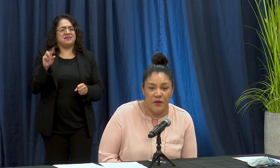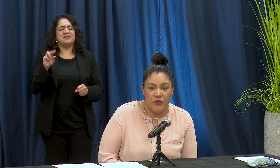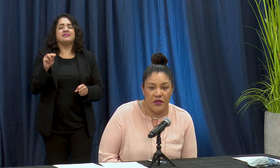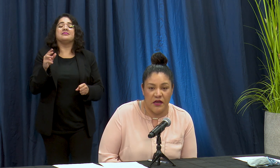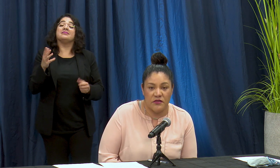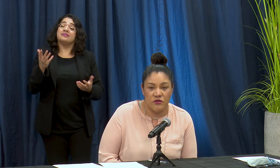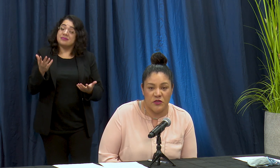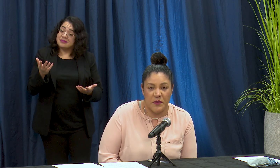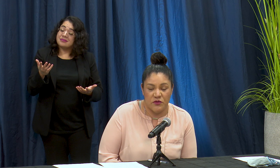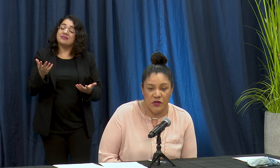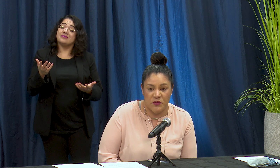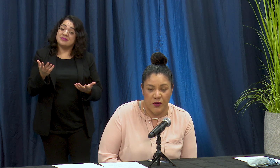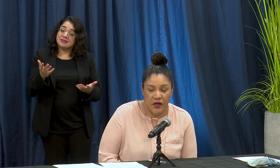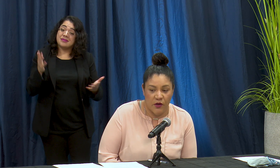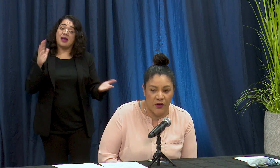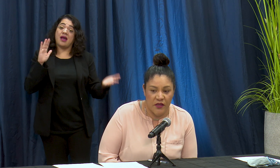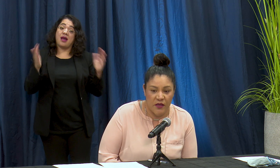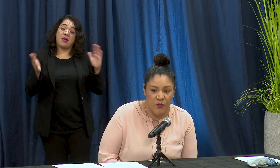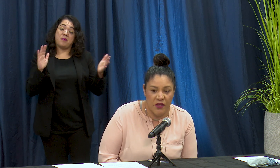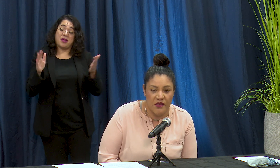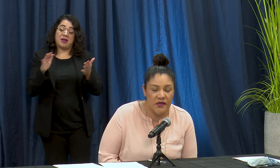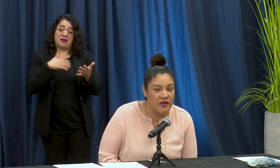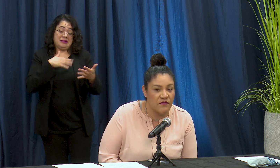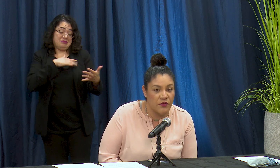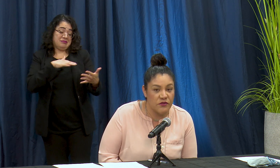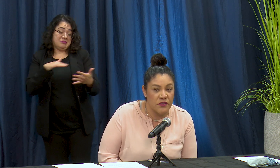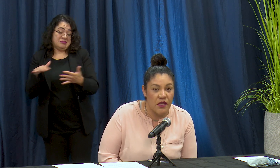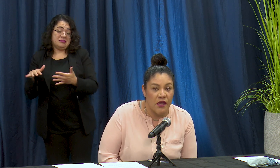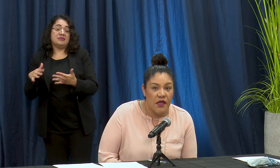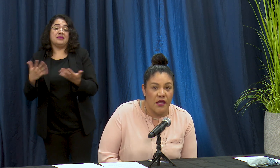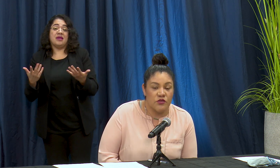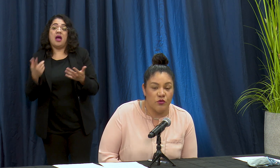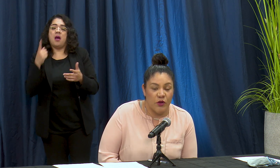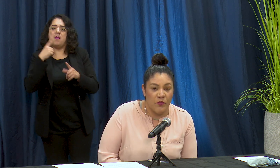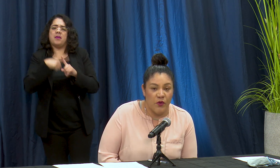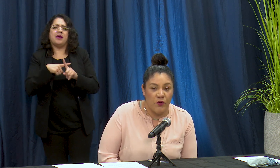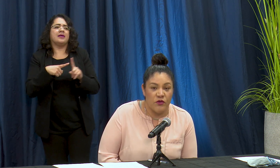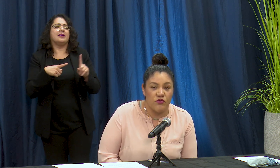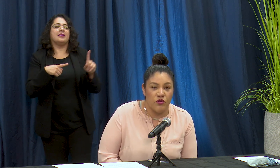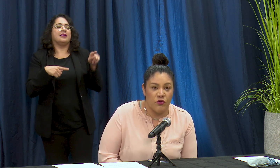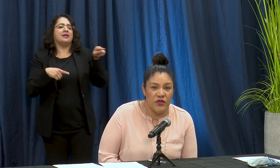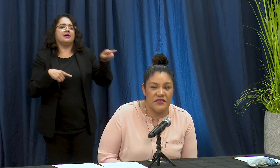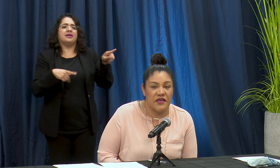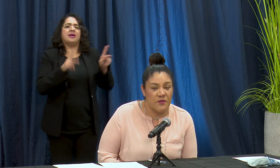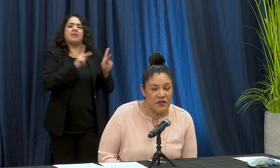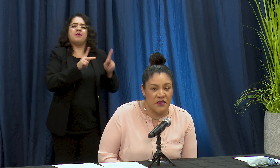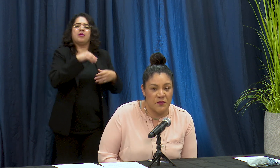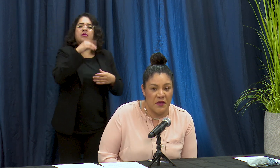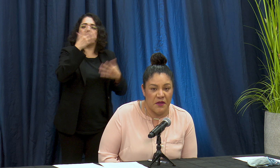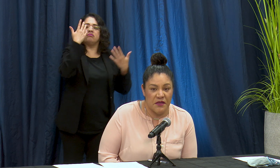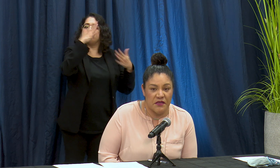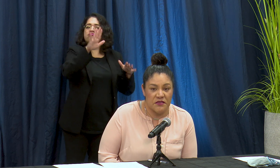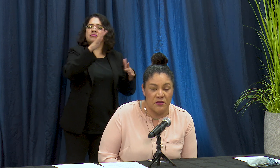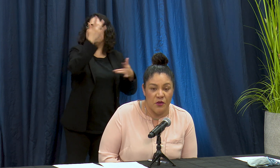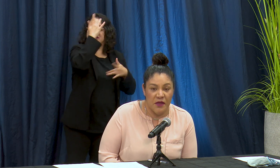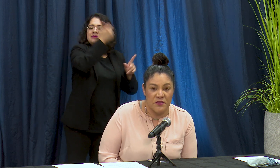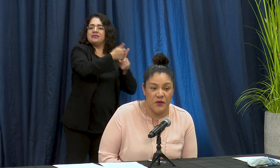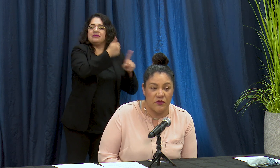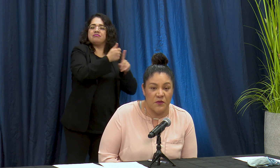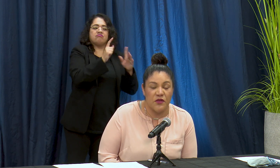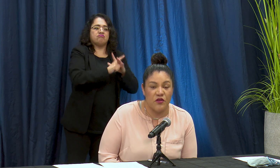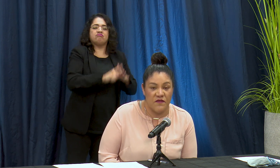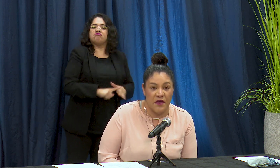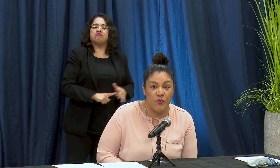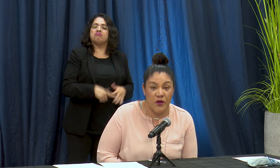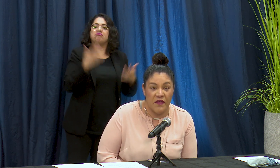adicional para proteger a las otras personas, porque recuerden que pueden tener el virus en su cuerpo, no necesariamente experimenta síntomas,